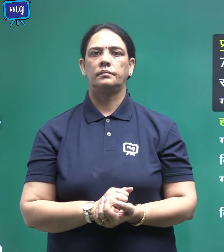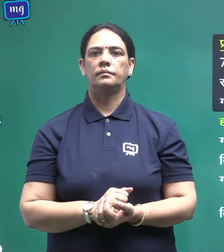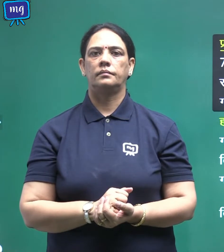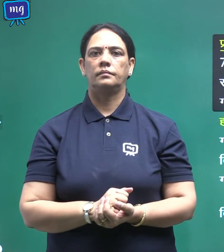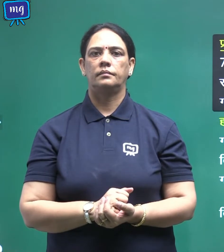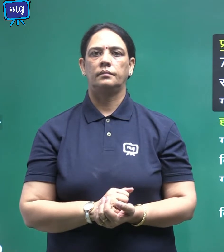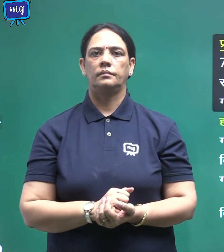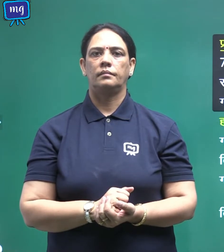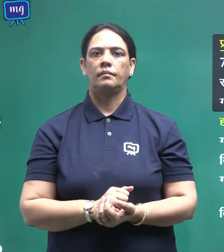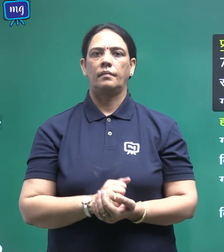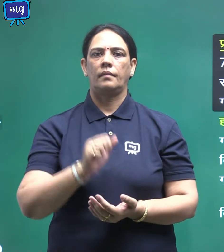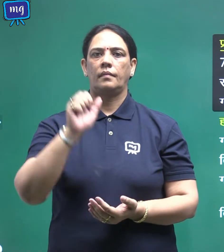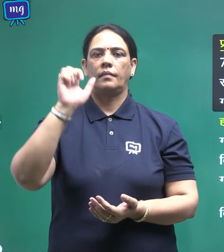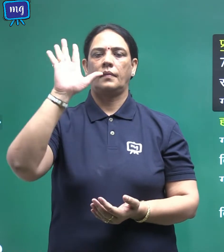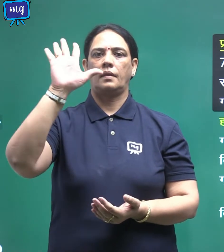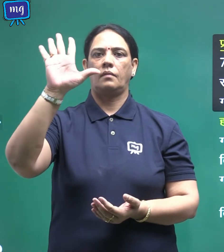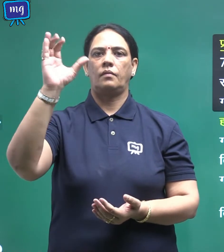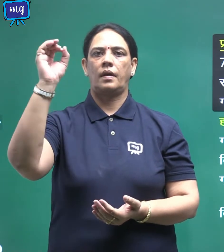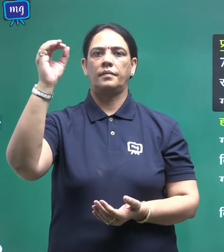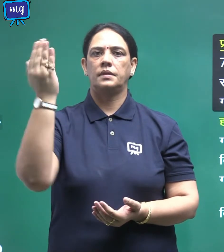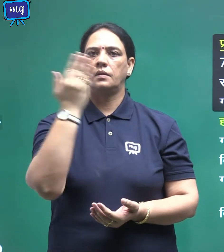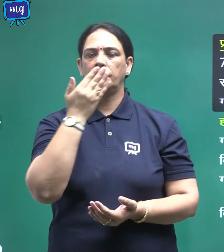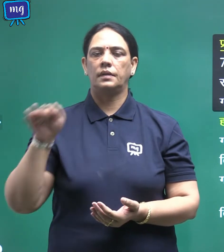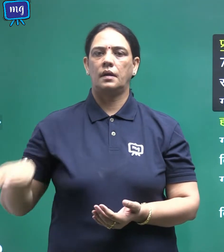50 विद्यार्थियों में से